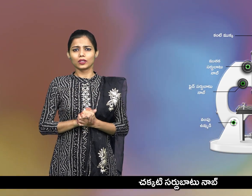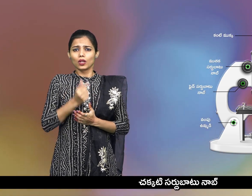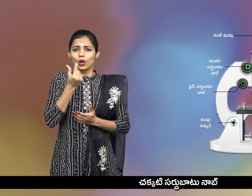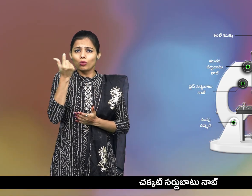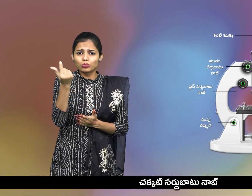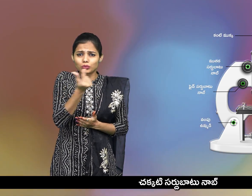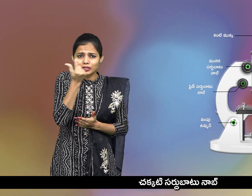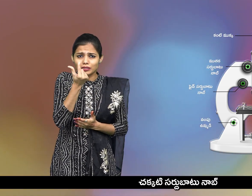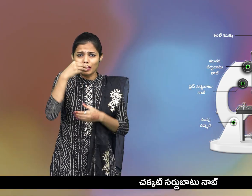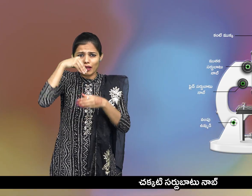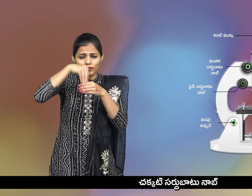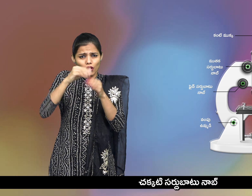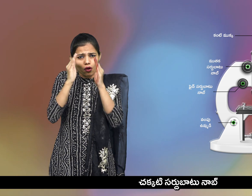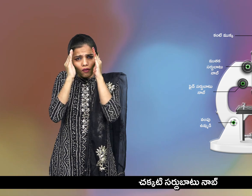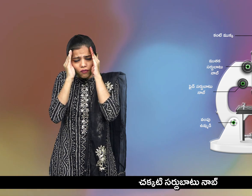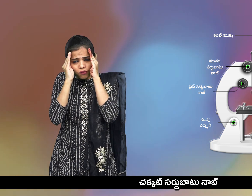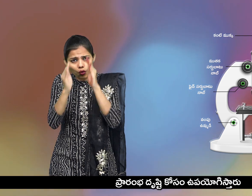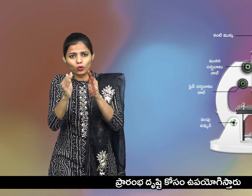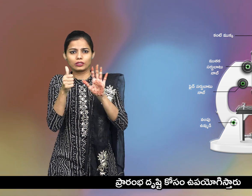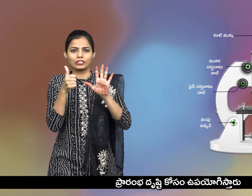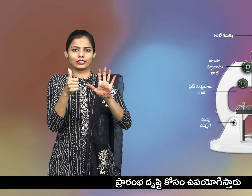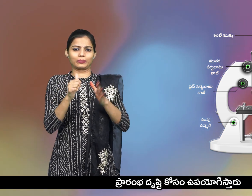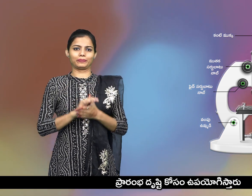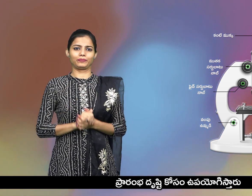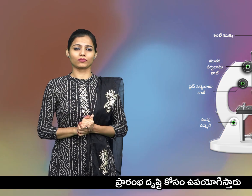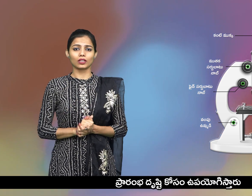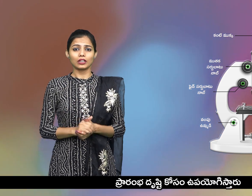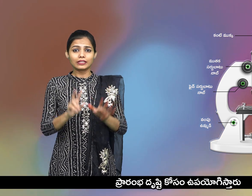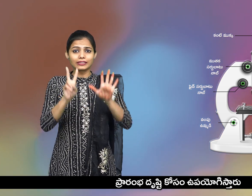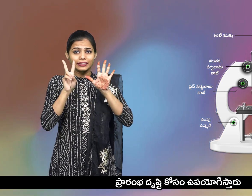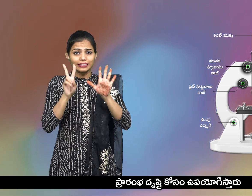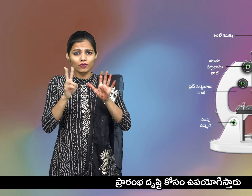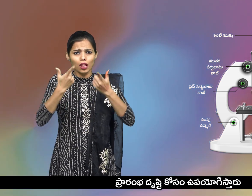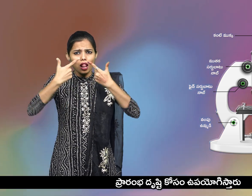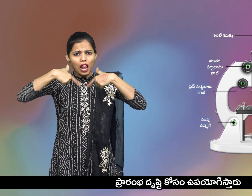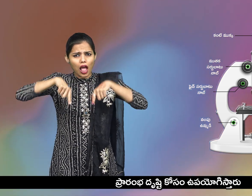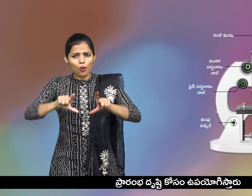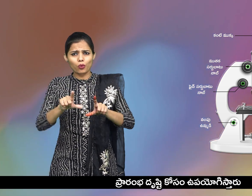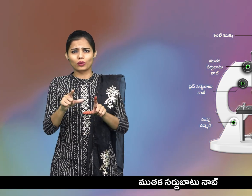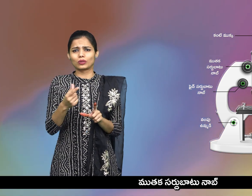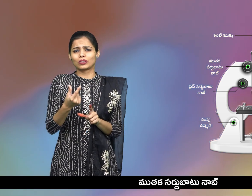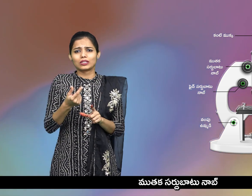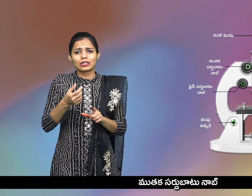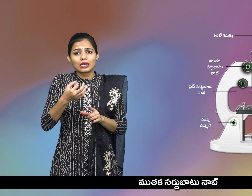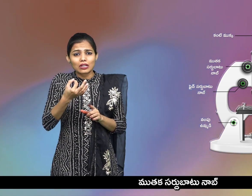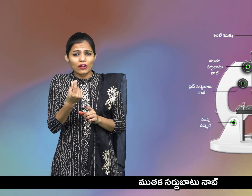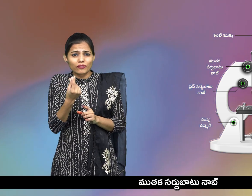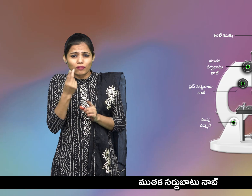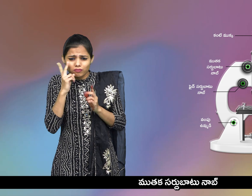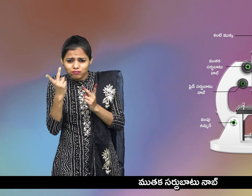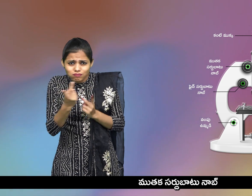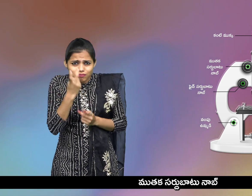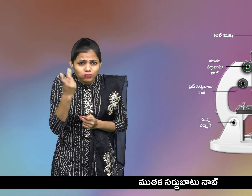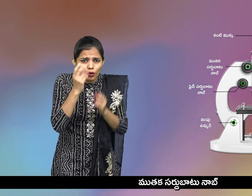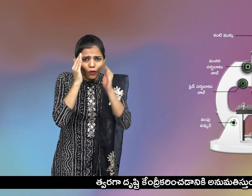చక్కటి సర్దుబాటు నాబ్ ప్రారంభ దృష్టి కోసం ఉపయోగిస్తారు. ముతక సర్దుబాటు నాబ్